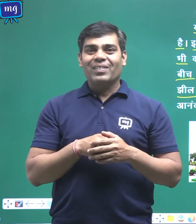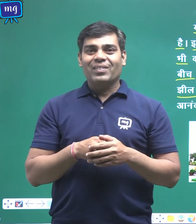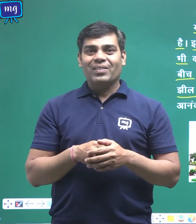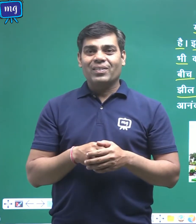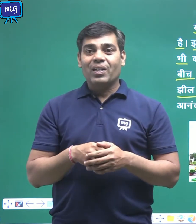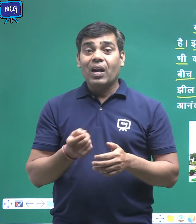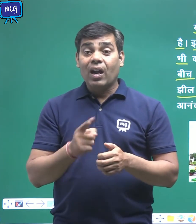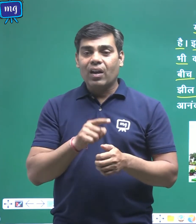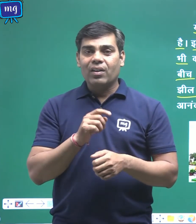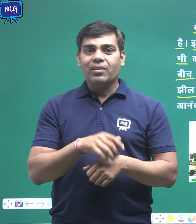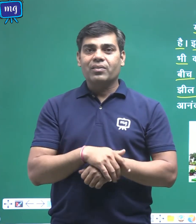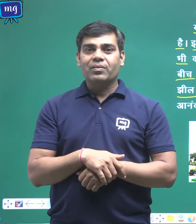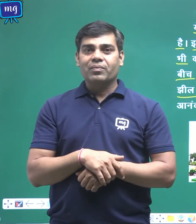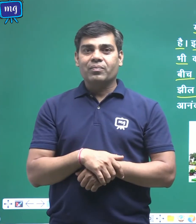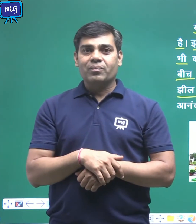का